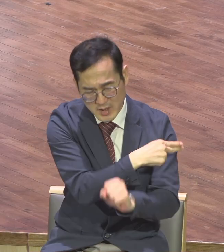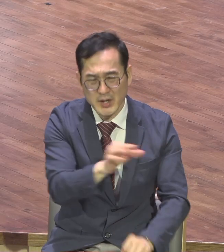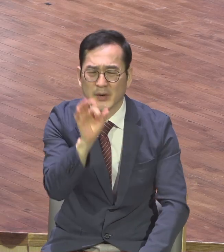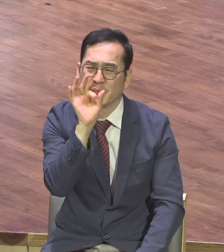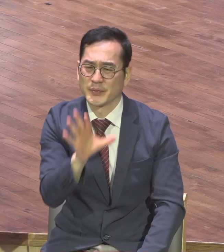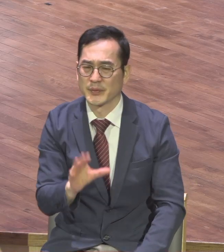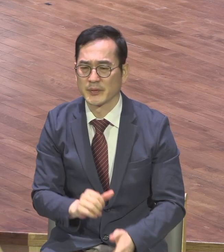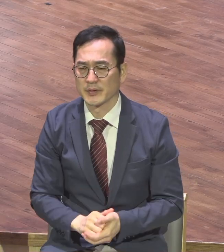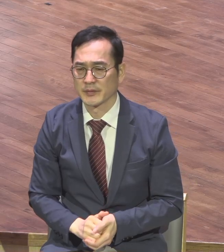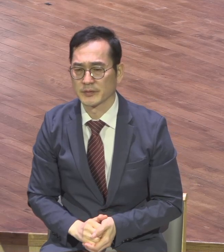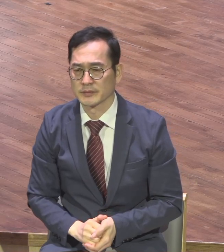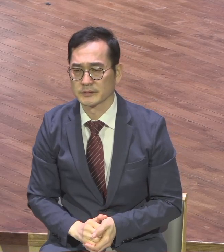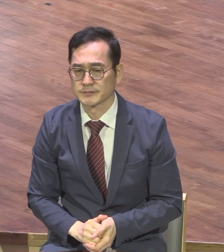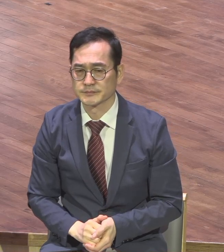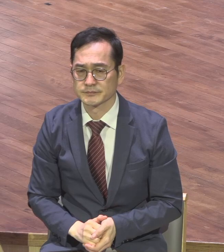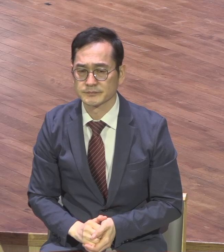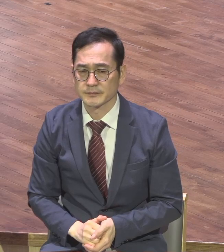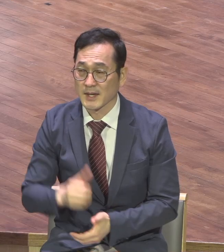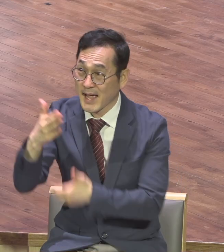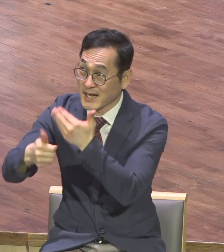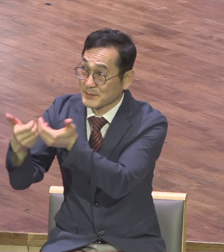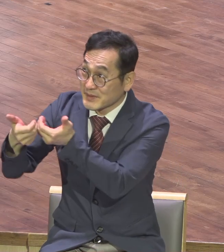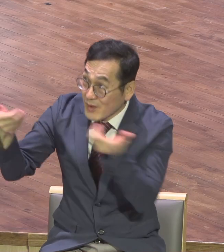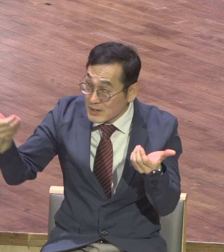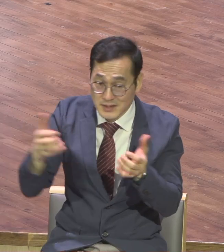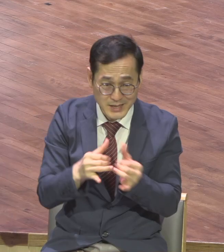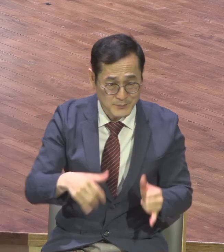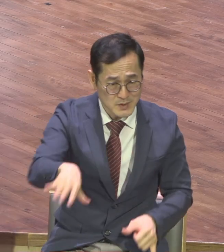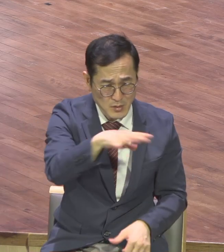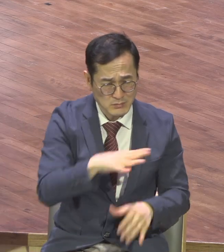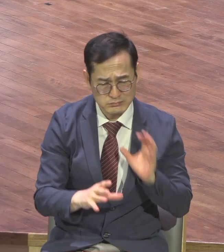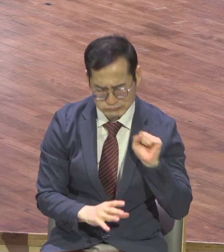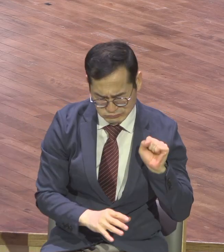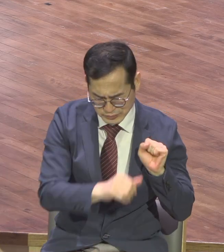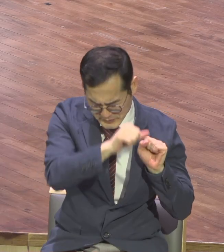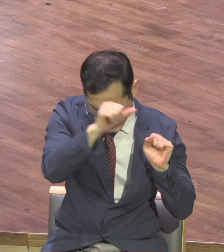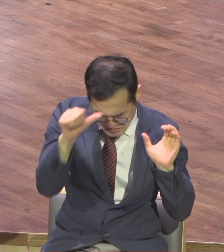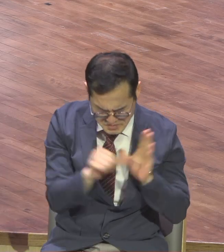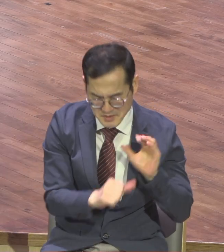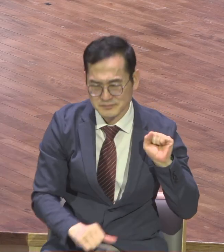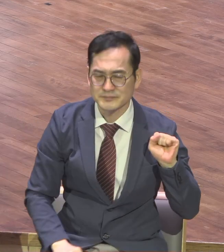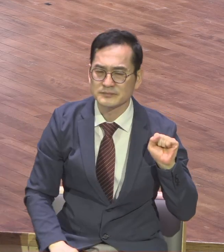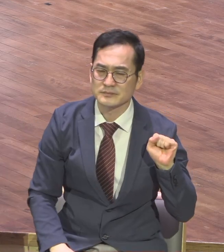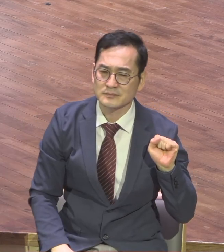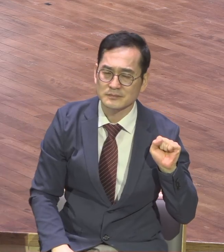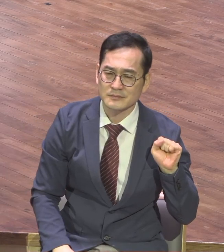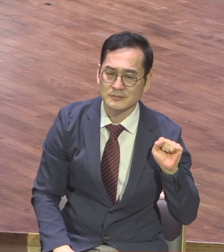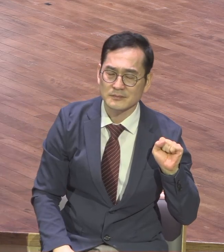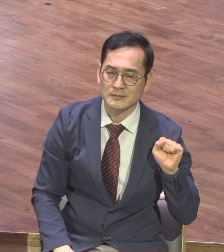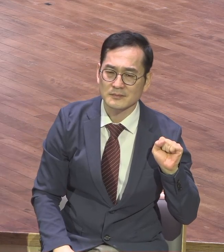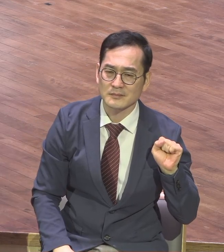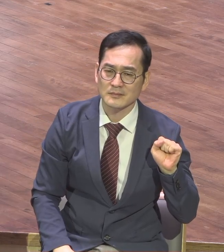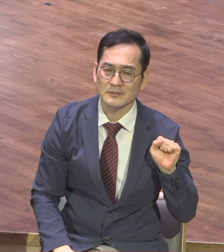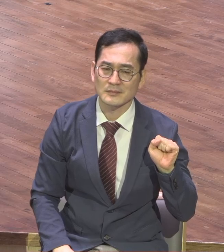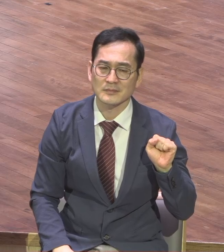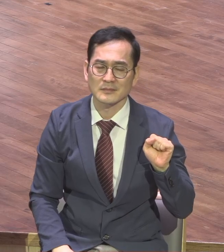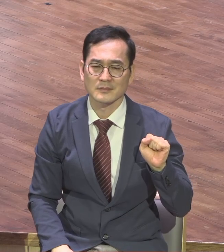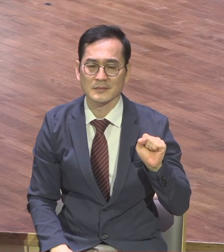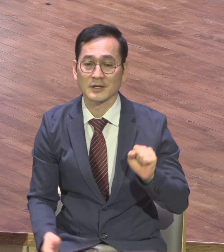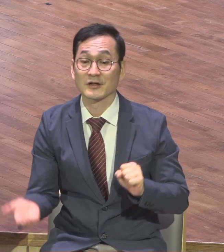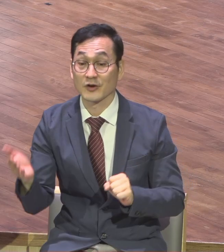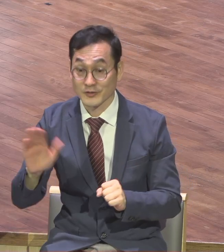모습. 그런데 이런 상태에 있던 우리에게 극적인 뭐요? 반전이 온 거예요.